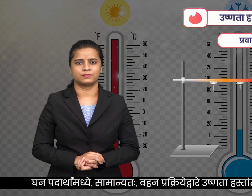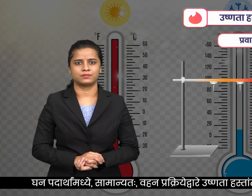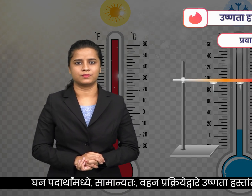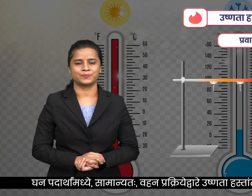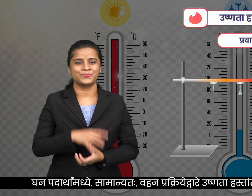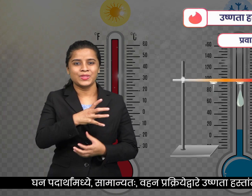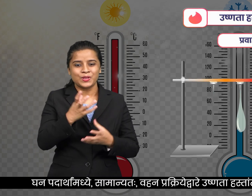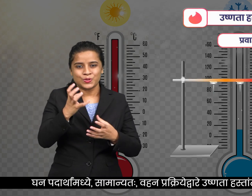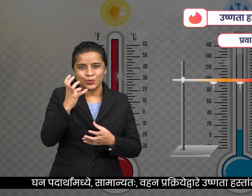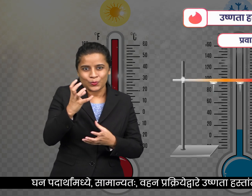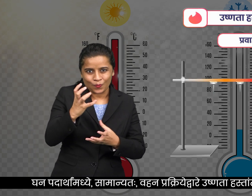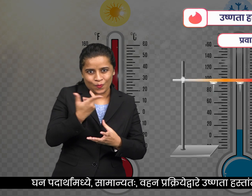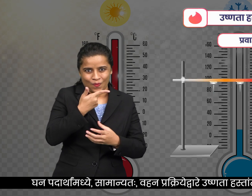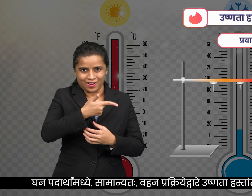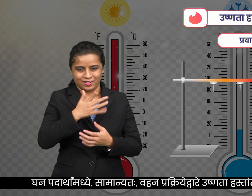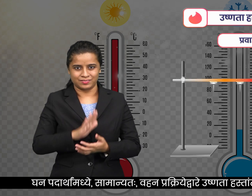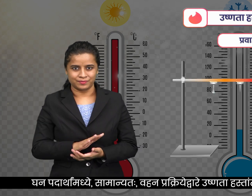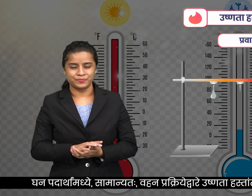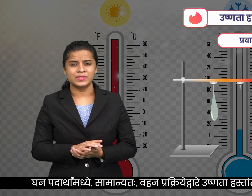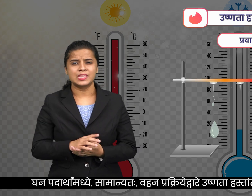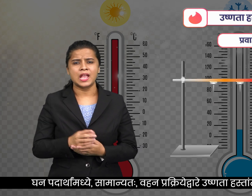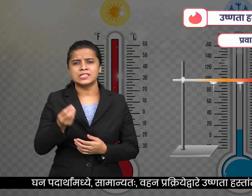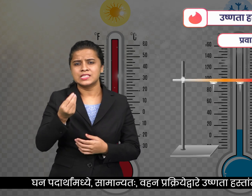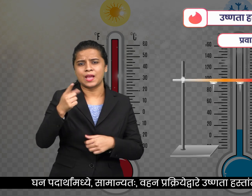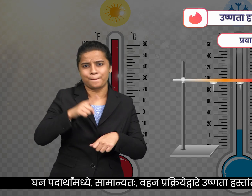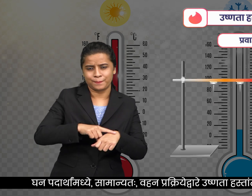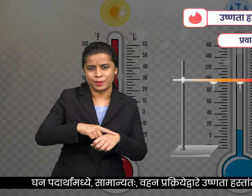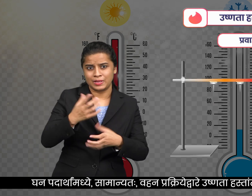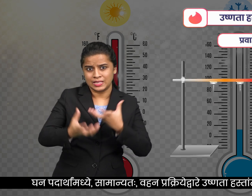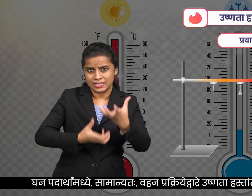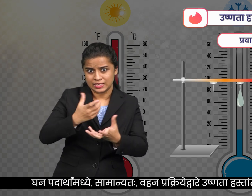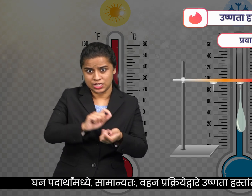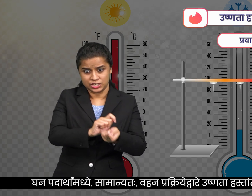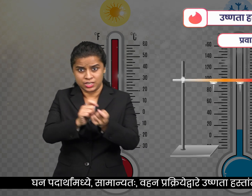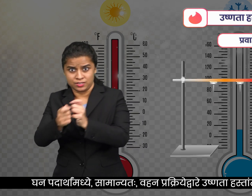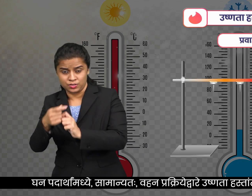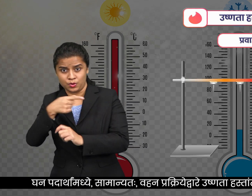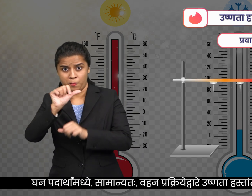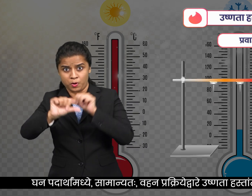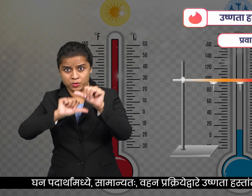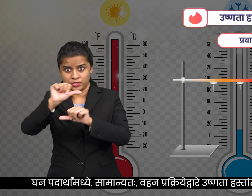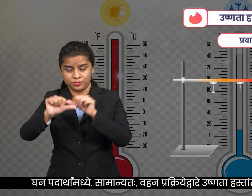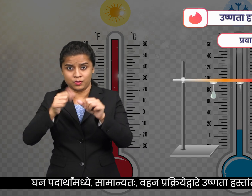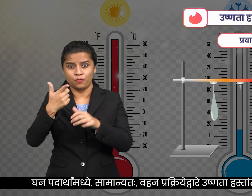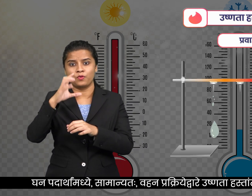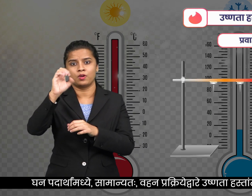घन पदार्थांमध्ये सामान्यतः वहन प्रक्रियेद्वारे उष्णता हस्तांतरित केली जाते.